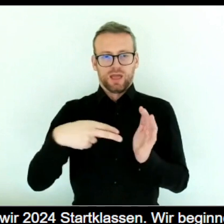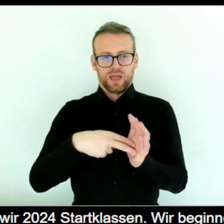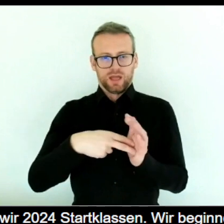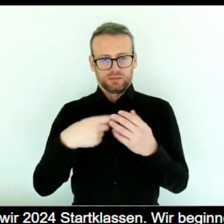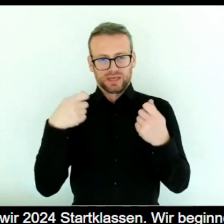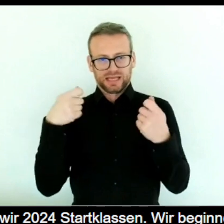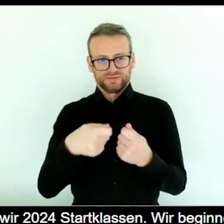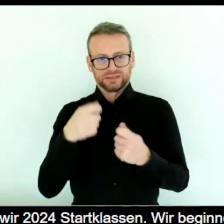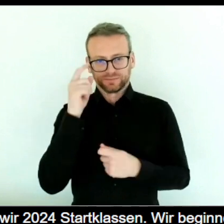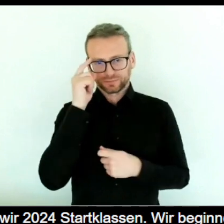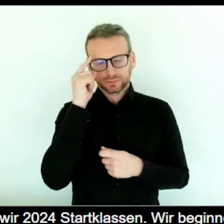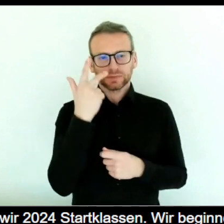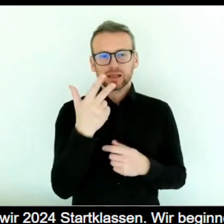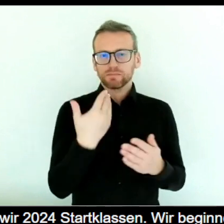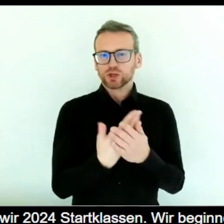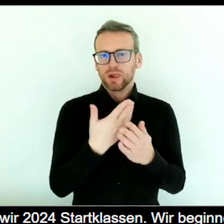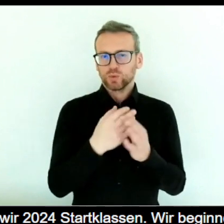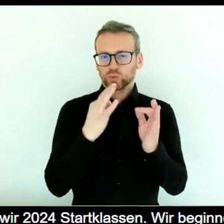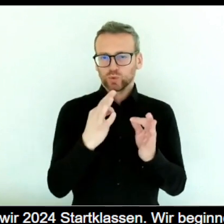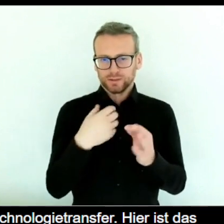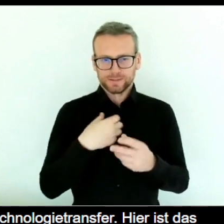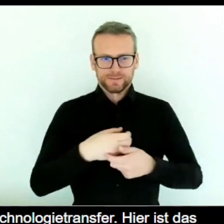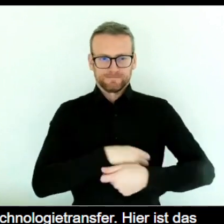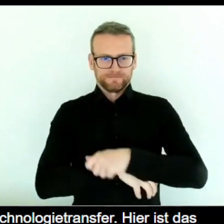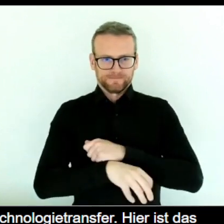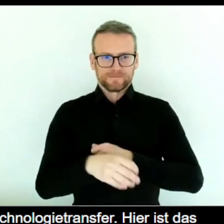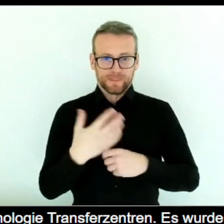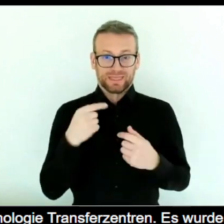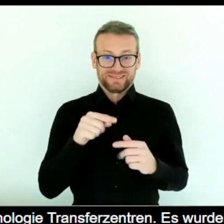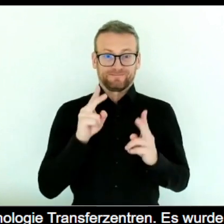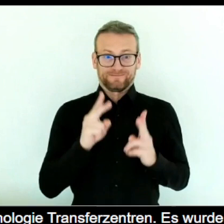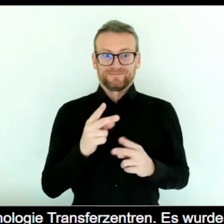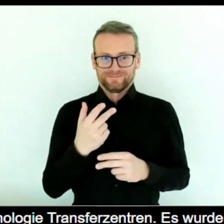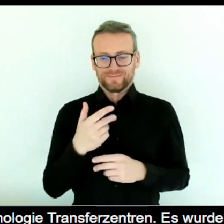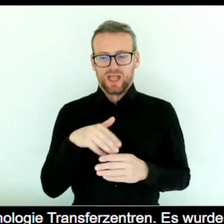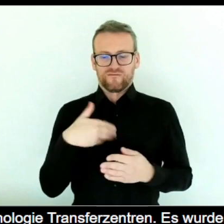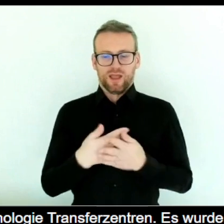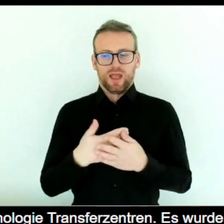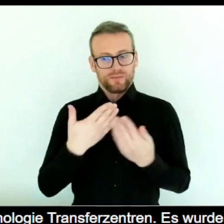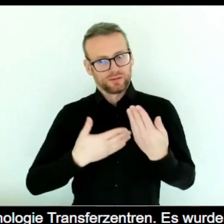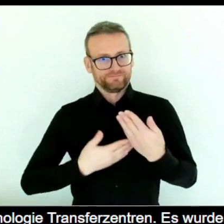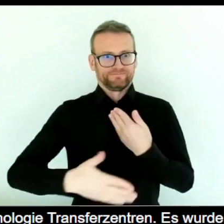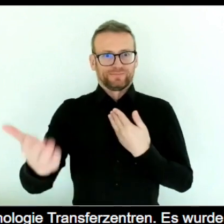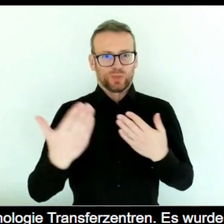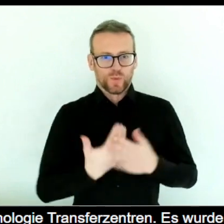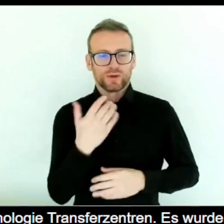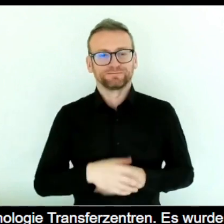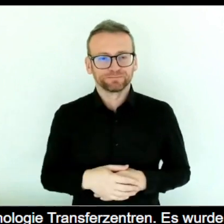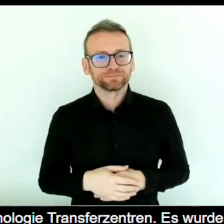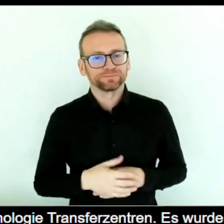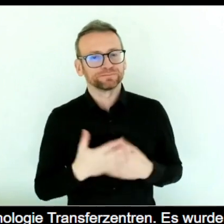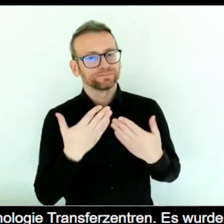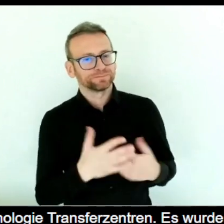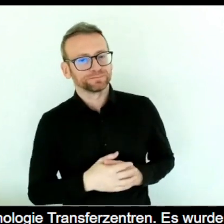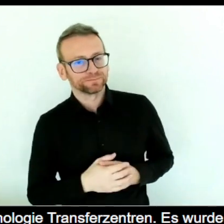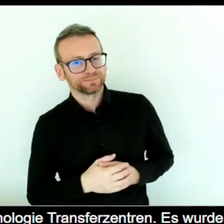Vielen Dank. Herr Wirtschaftsminister Alwanger, bitte. Ja, meine sehr geehrten Damen und Herren, danke für Ihr Interesse an einer Reihe